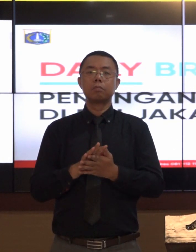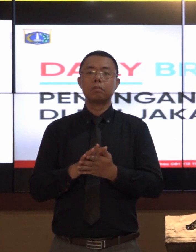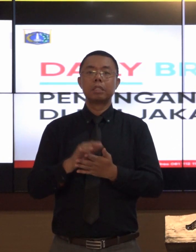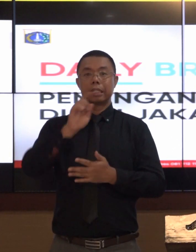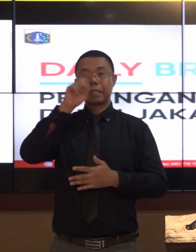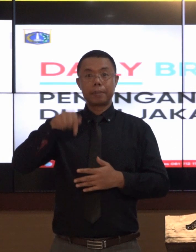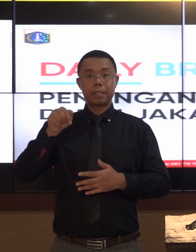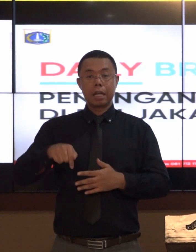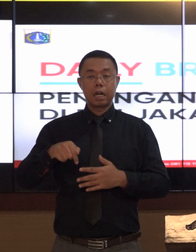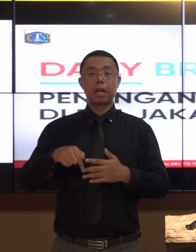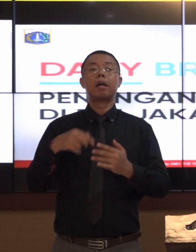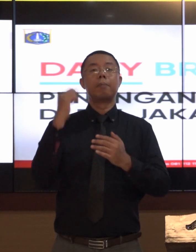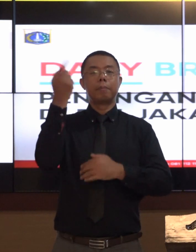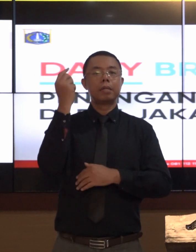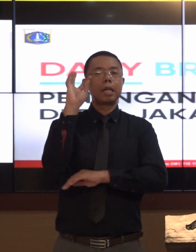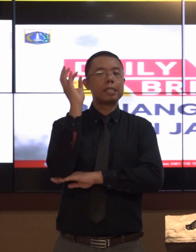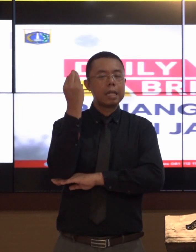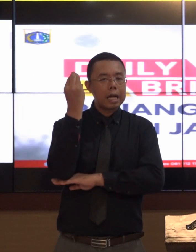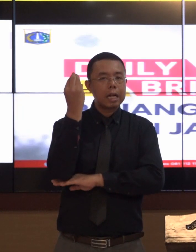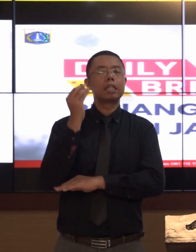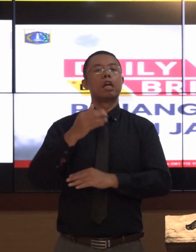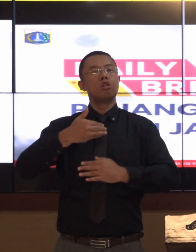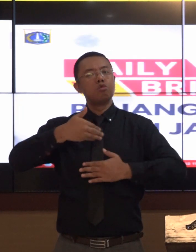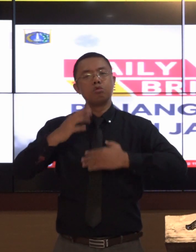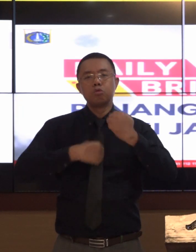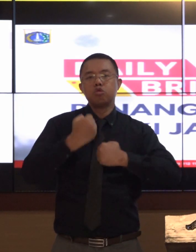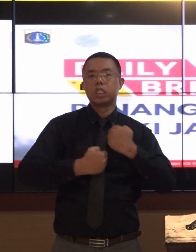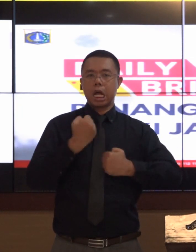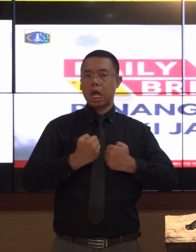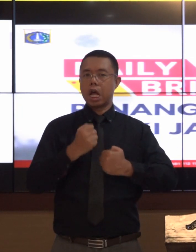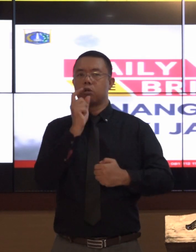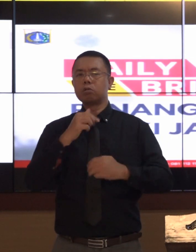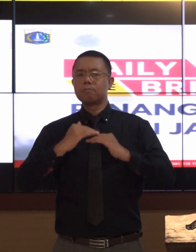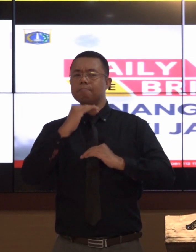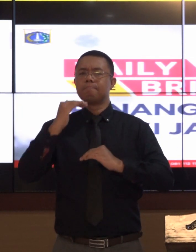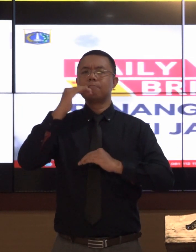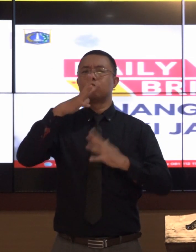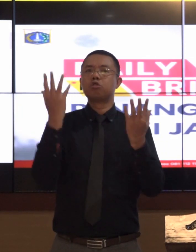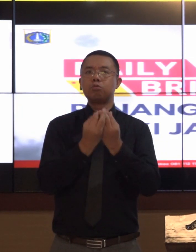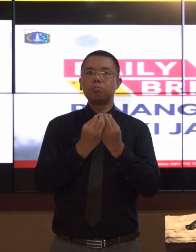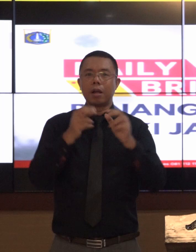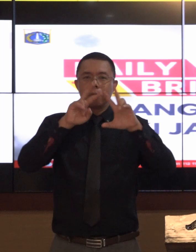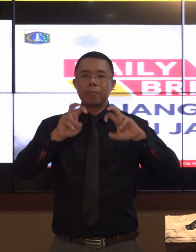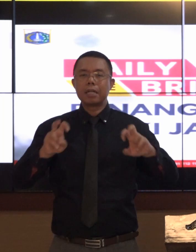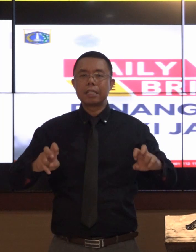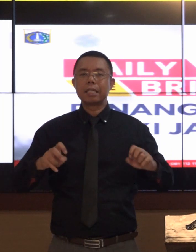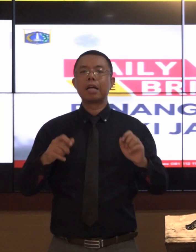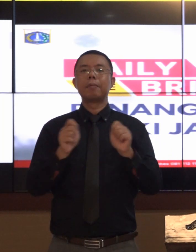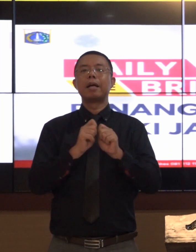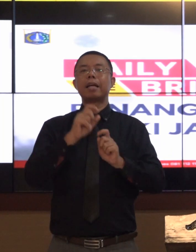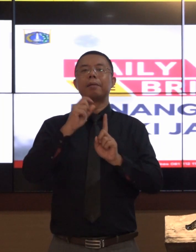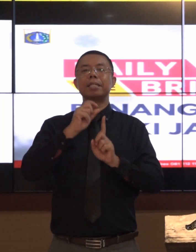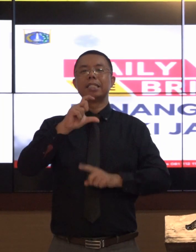setempay dengan saat ini Pemerintah provinsi DKI Jakarta terus berupaya untuk meningkatkan kapasitas dari pemeriksaan metode